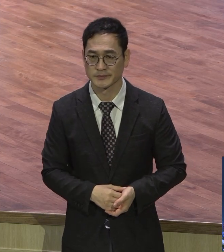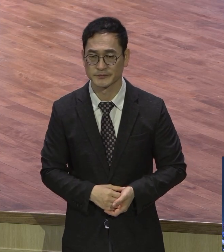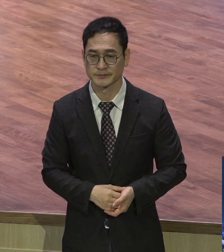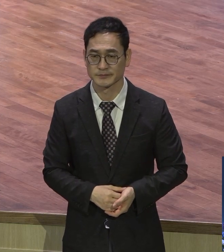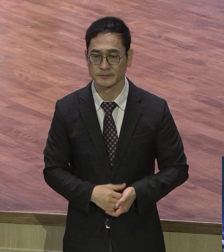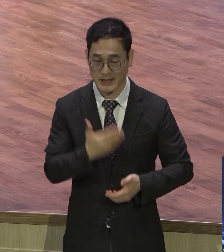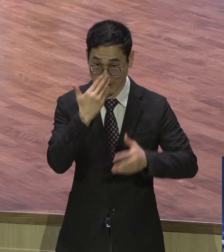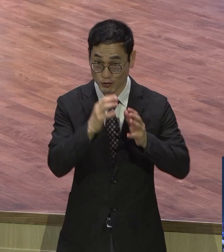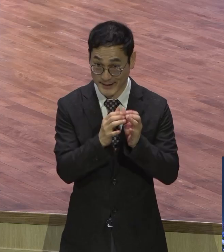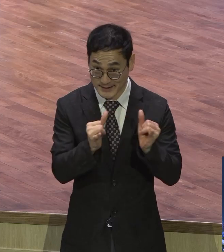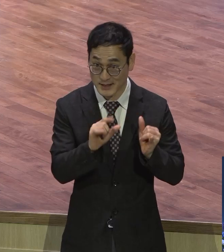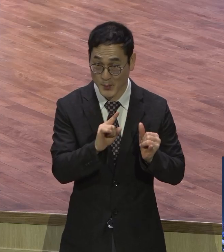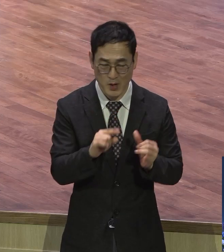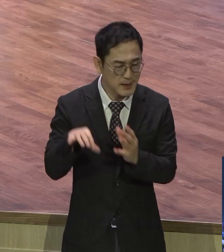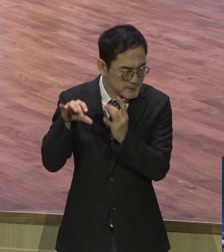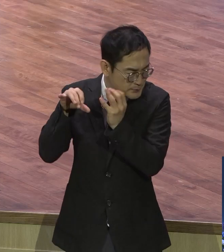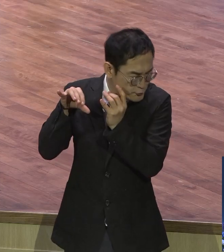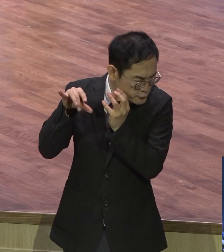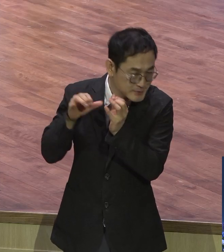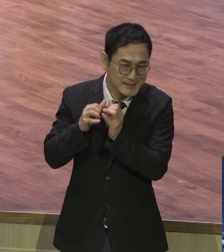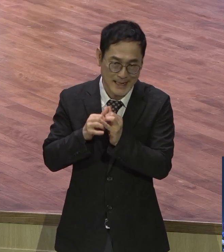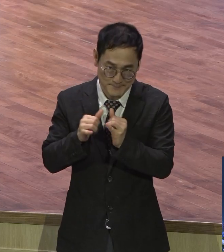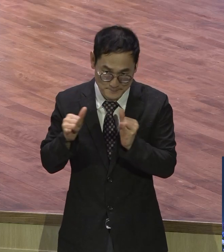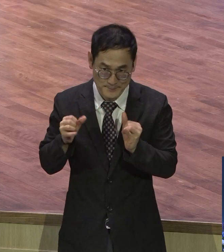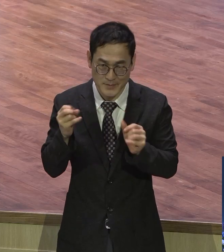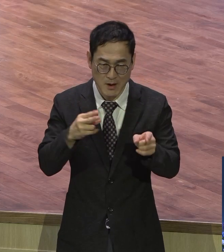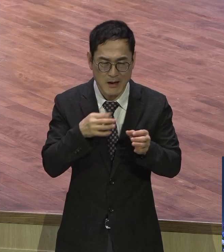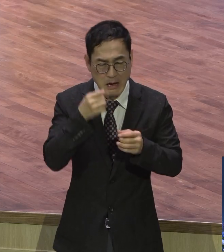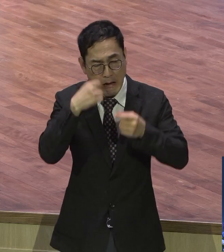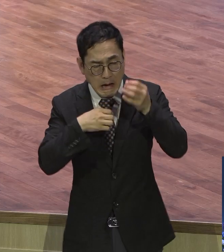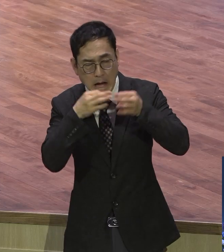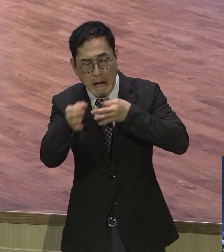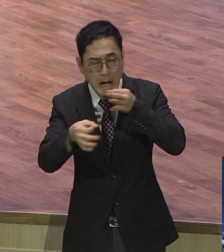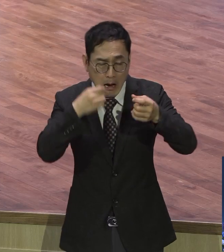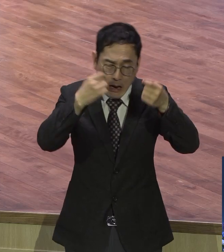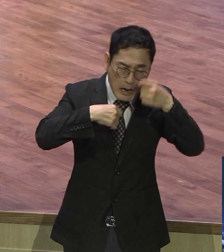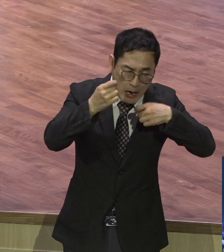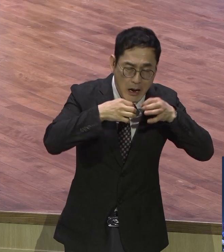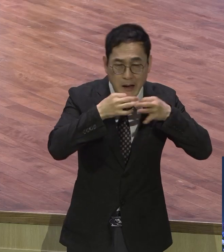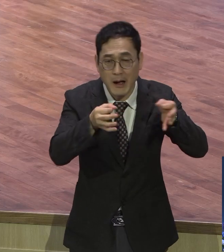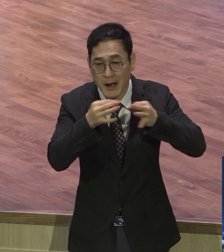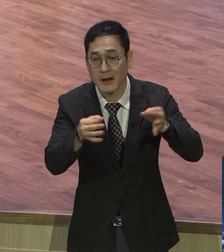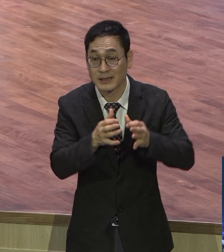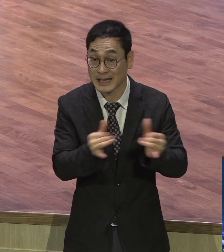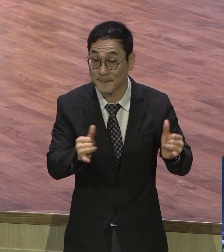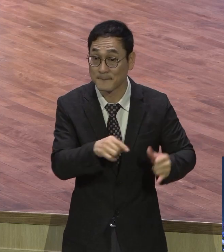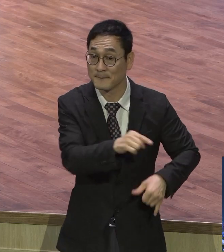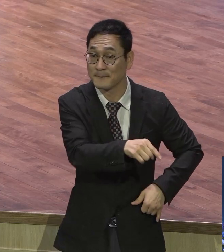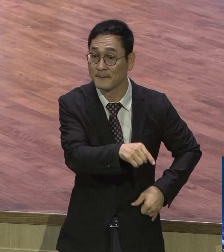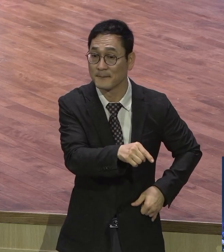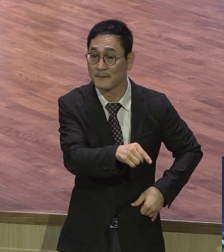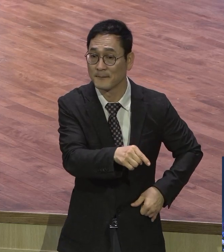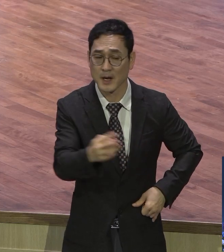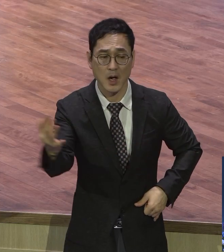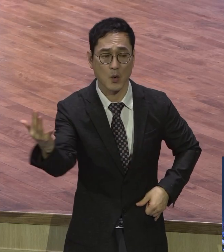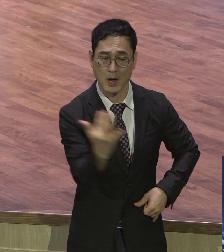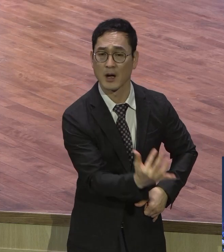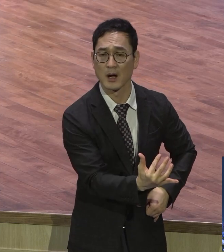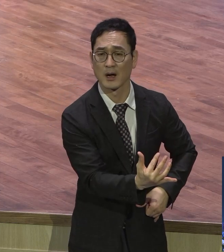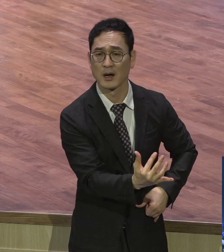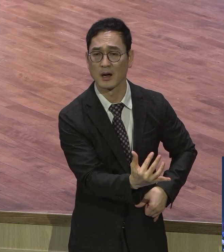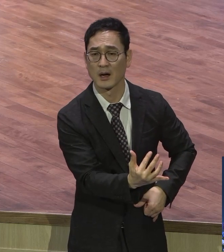유대 습관에 따라서 피리부는 자들 또 떠드는 자 즉 곡하는 자 곡하는 자 그들이 와 있었어요.